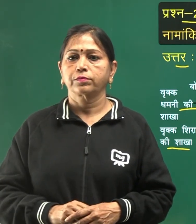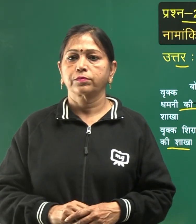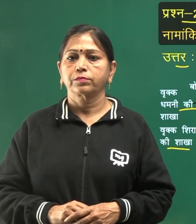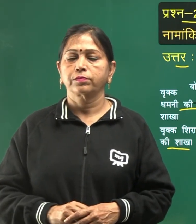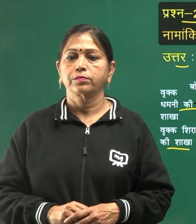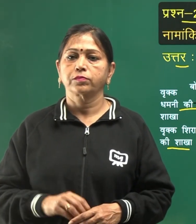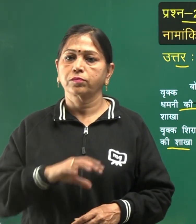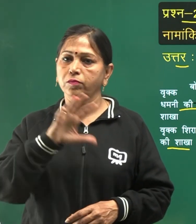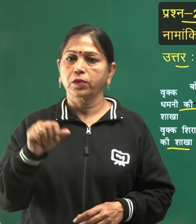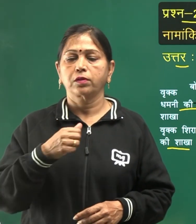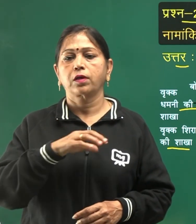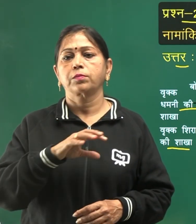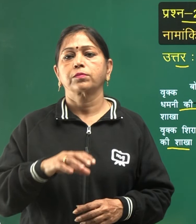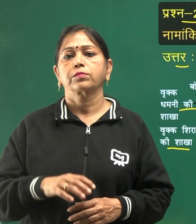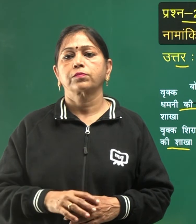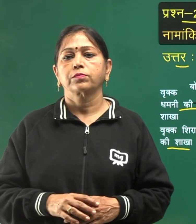आप सभी